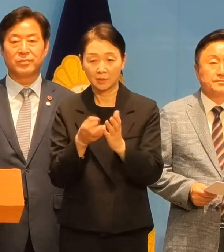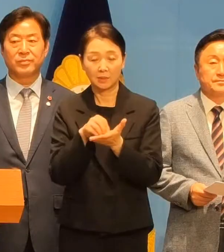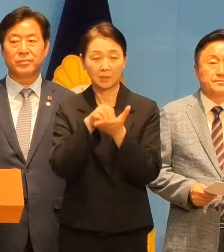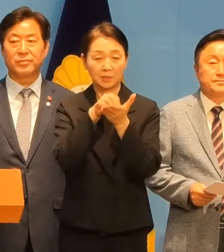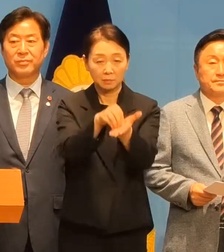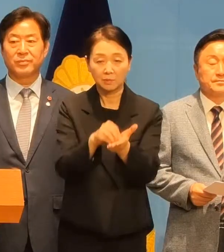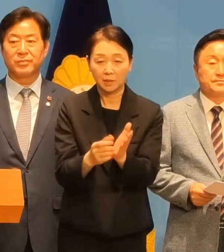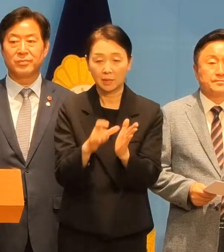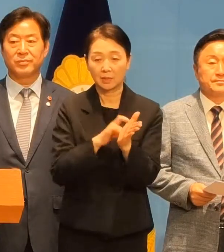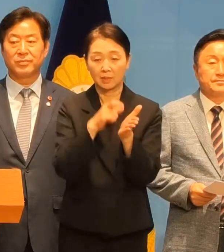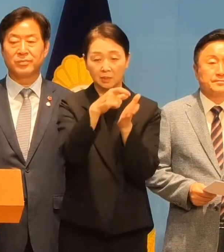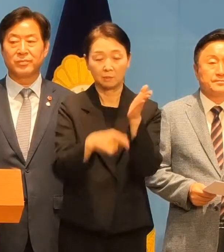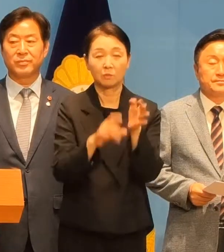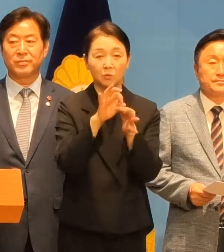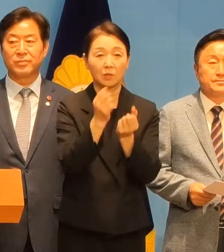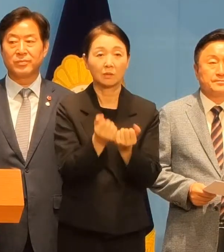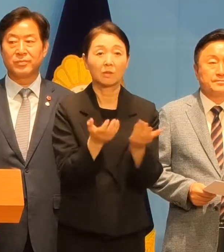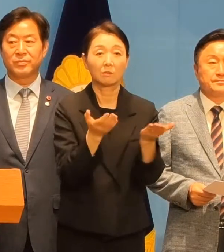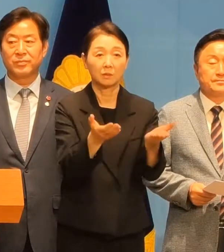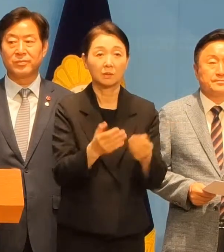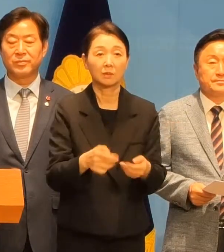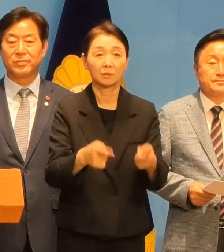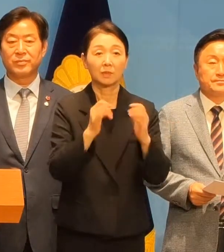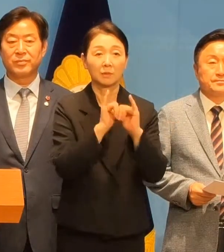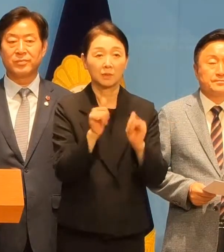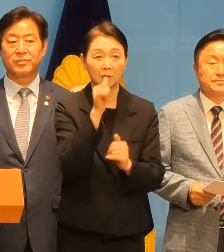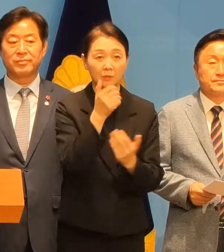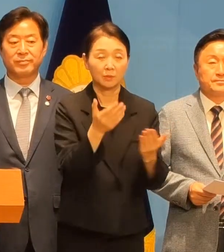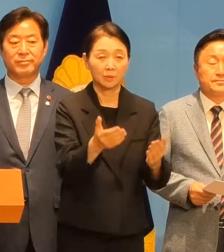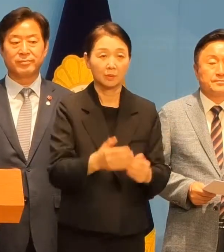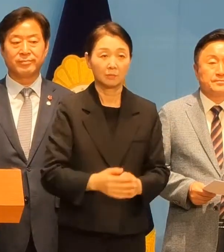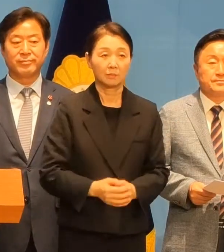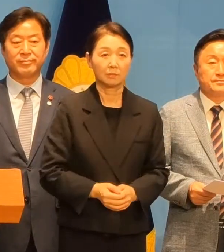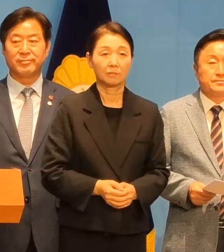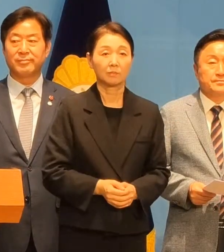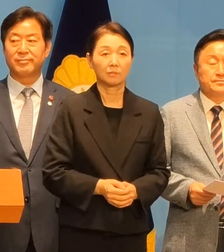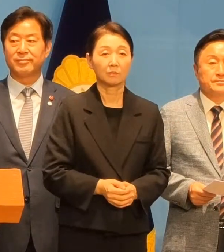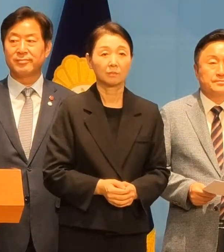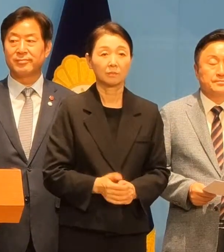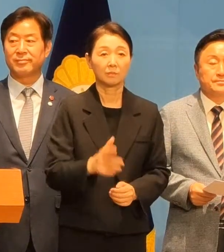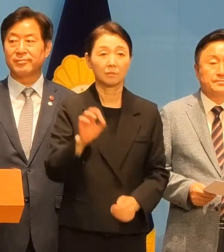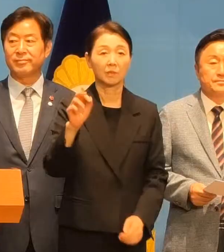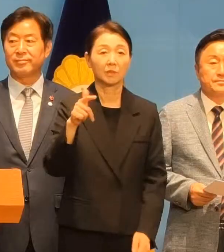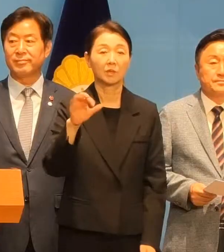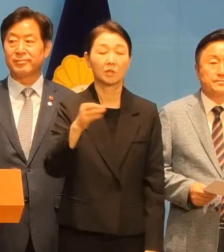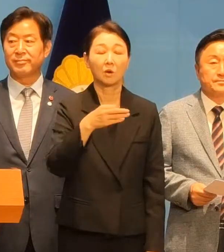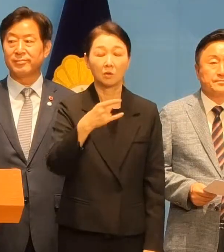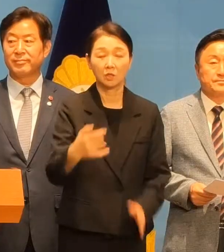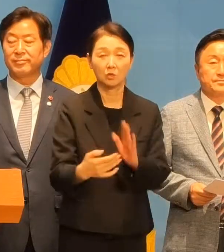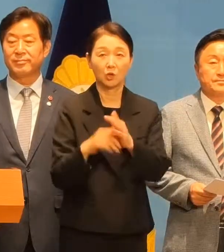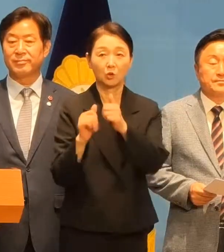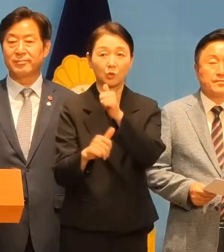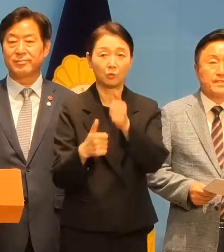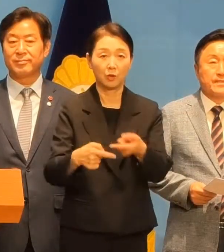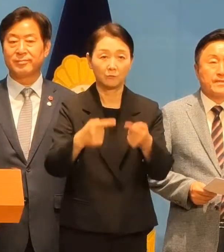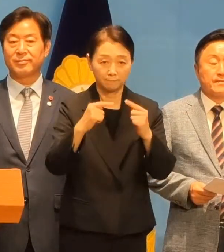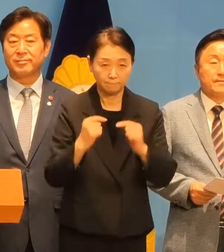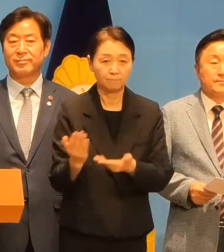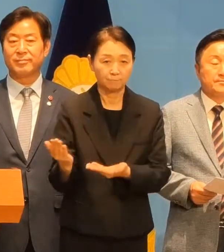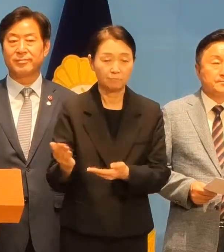관련돼서 말씀드리도록 하겠습니다. 먼저 참가자분들 소개해드리겠습니다. 전현희 최고위원이십니다.